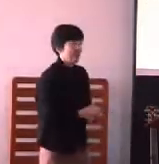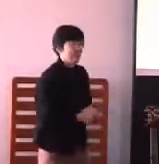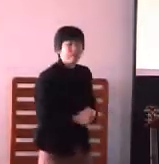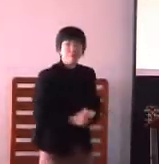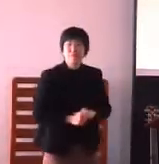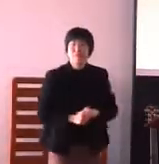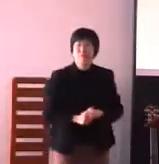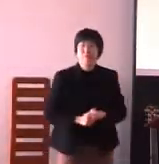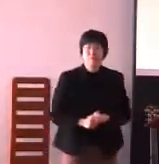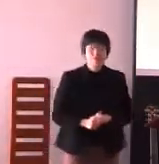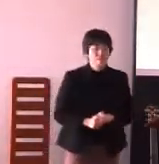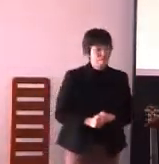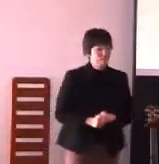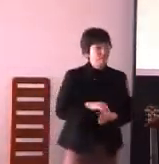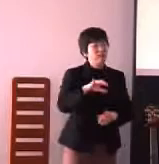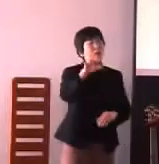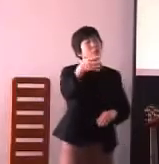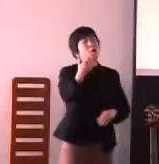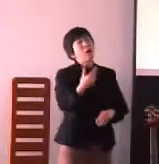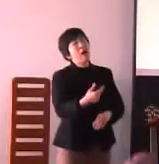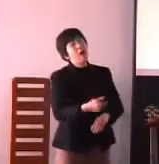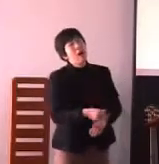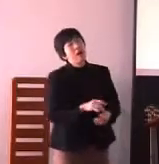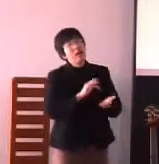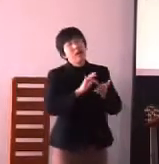けれども薬剤師はダメ、